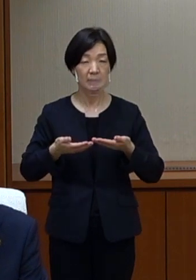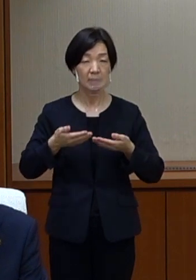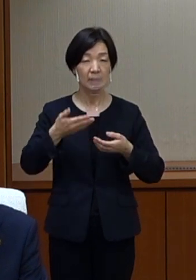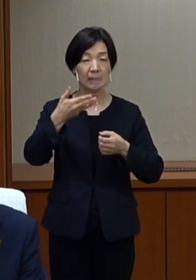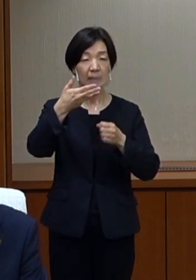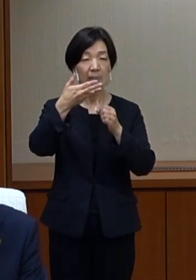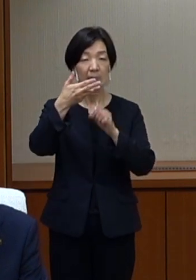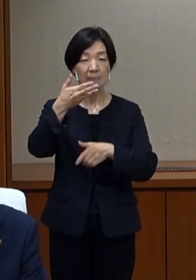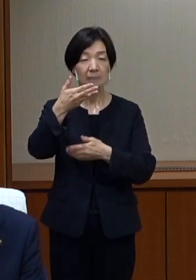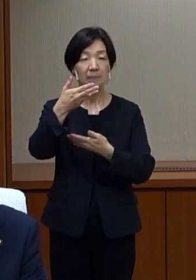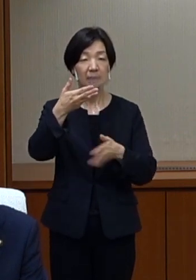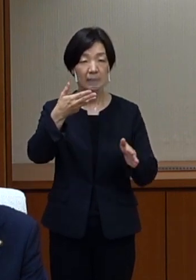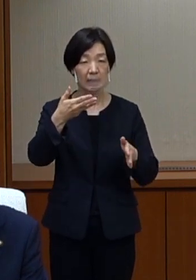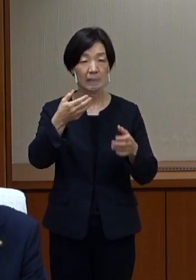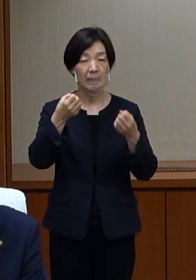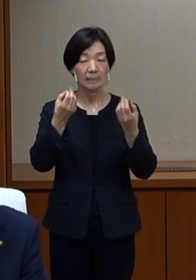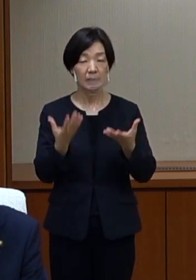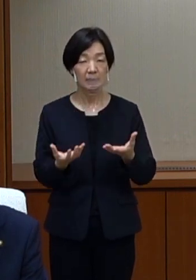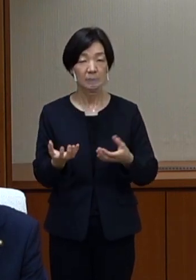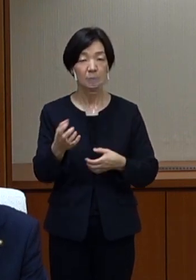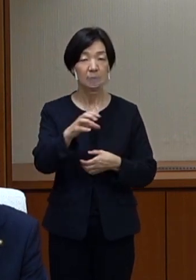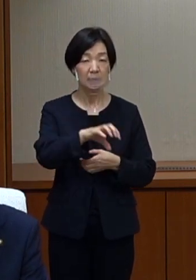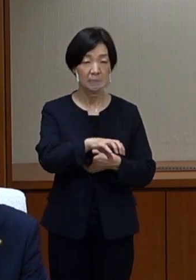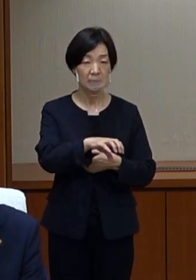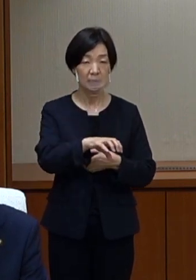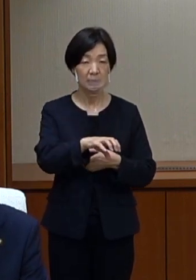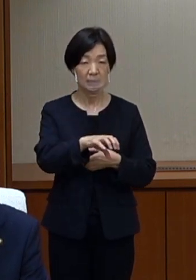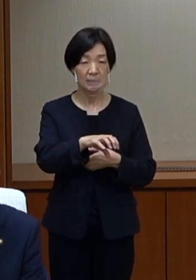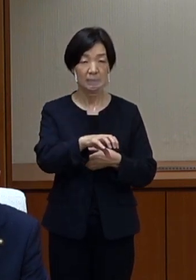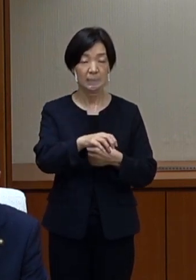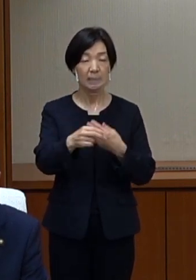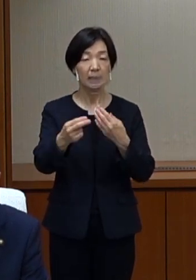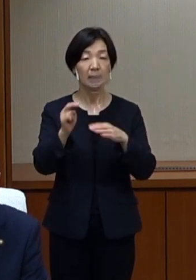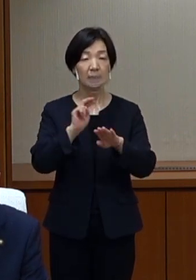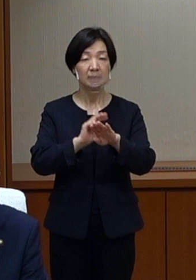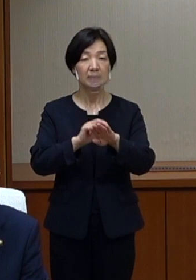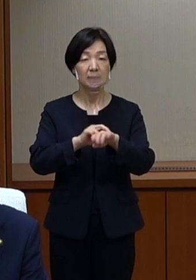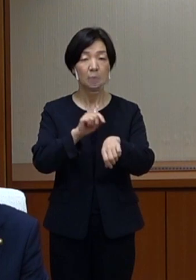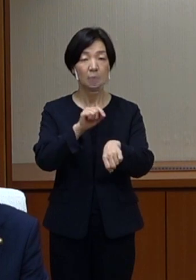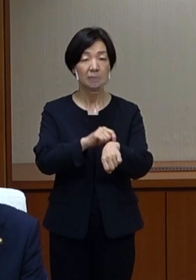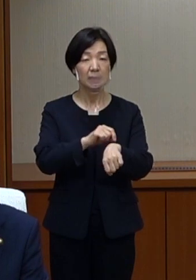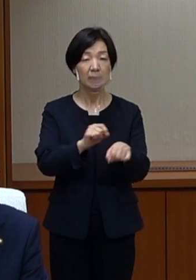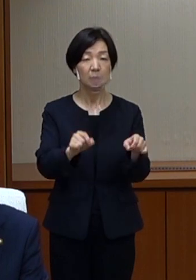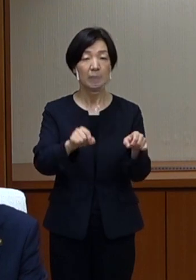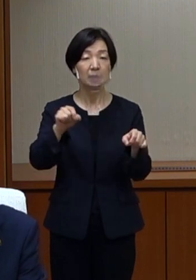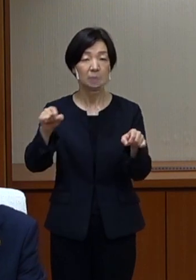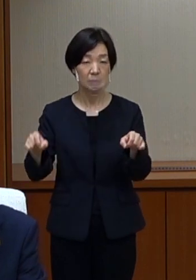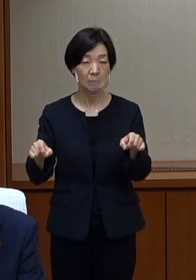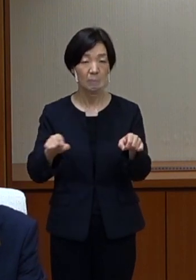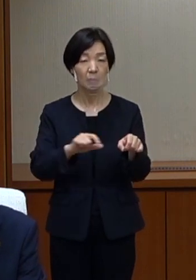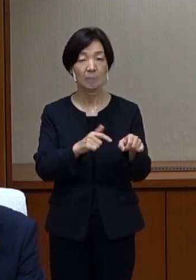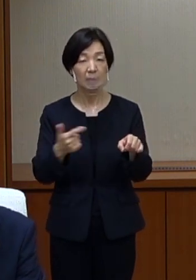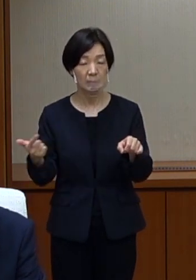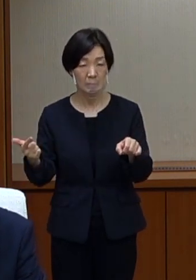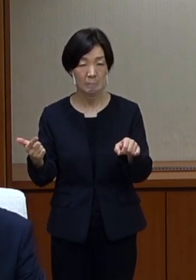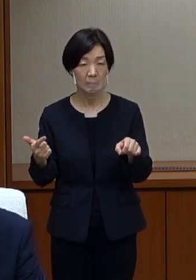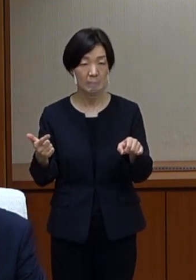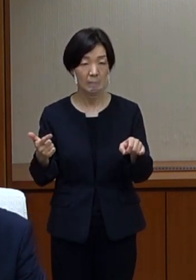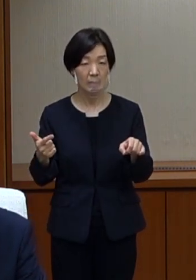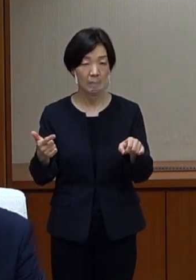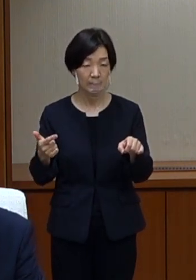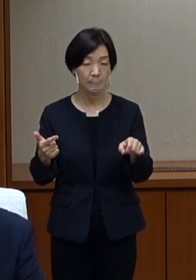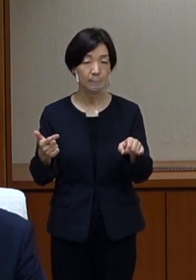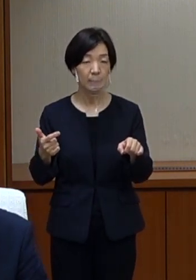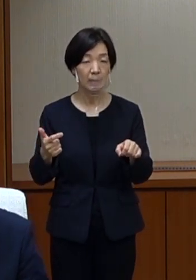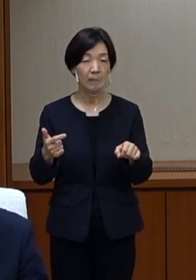り新規設置や診療時間の延長など体制の強化に